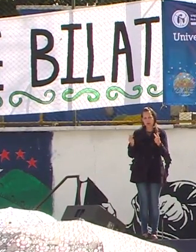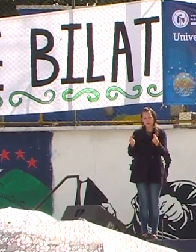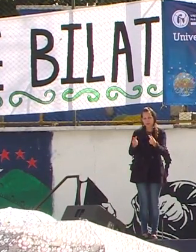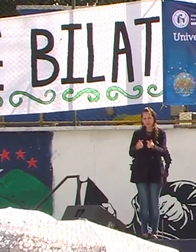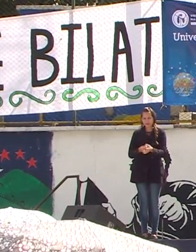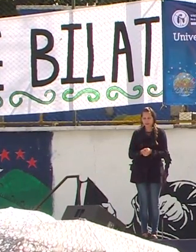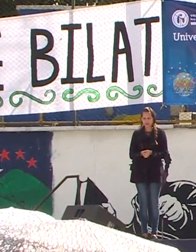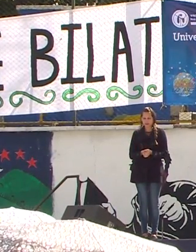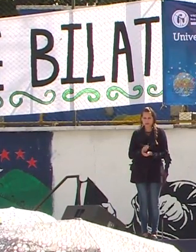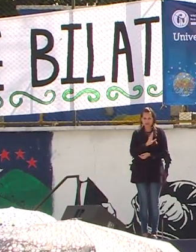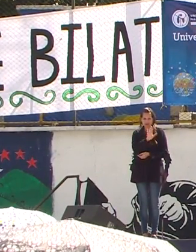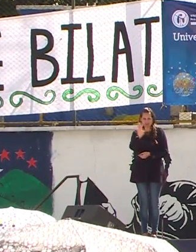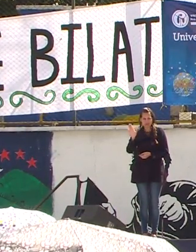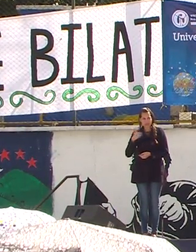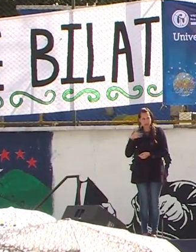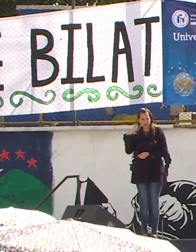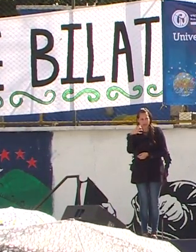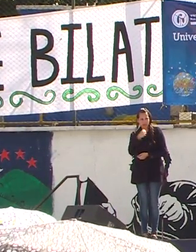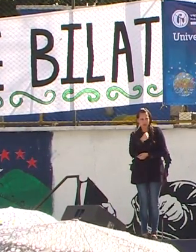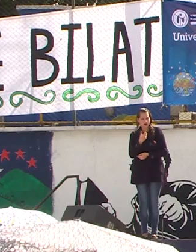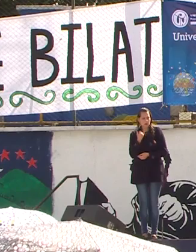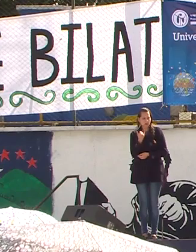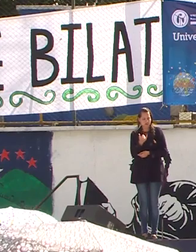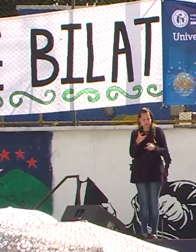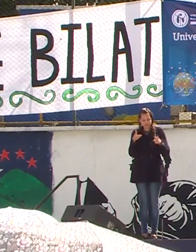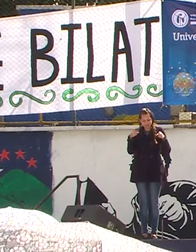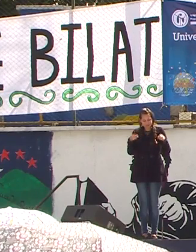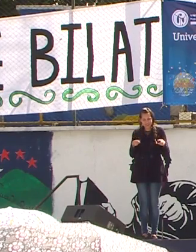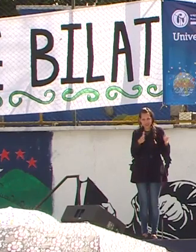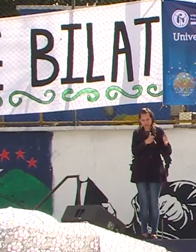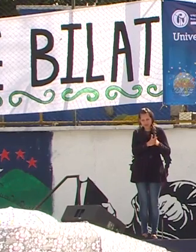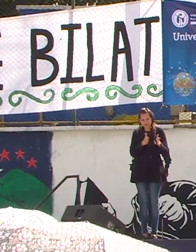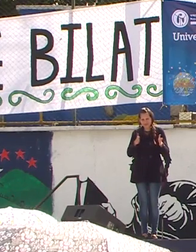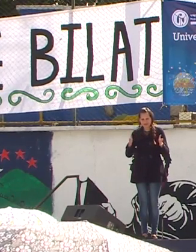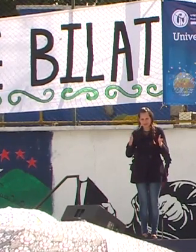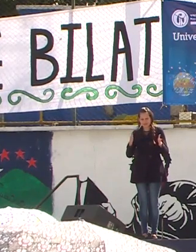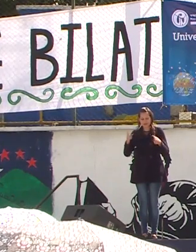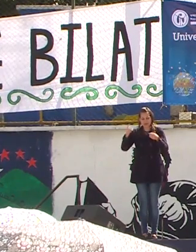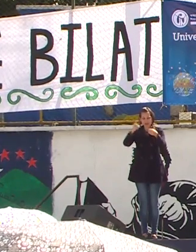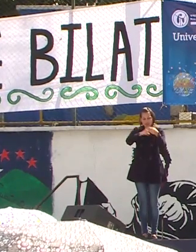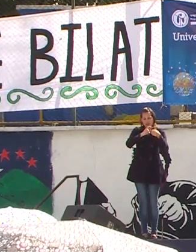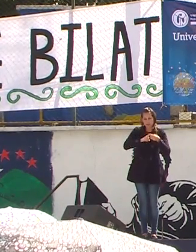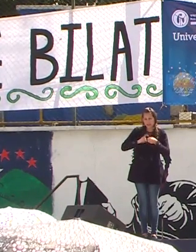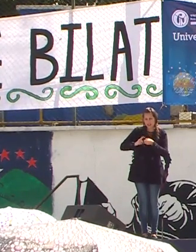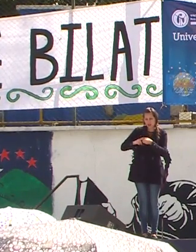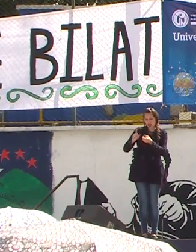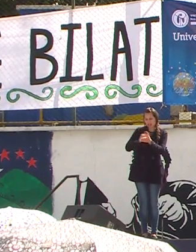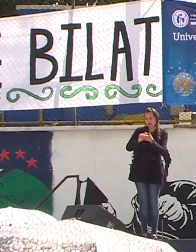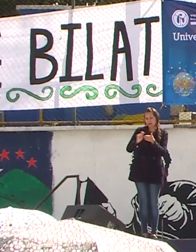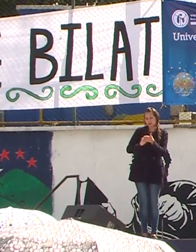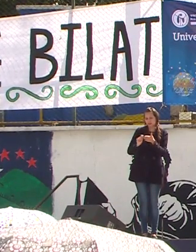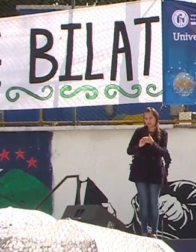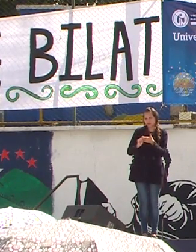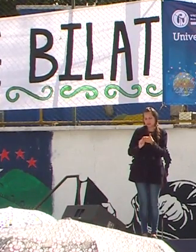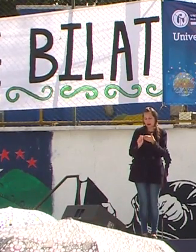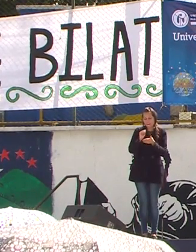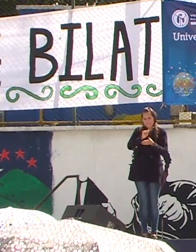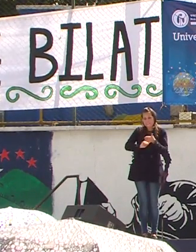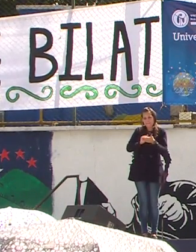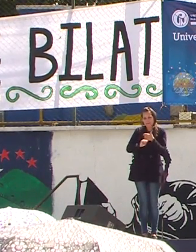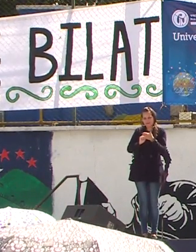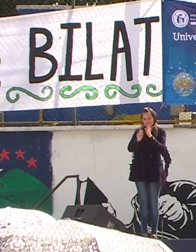Ustedes lo constataron en este periodo con sus matrículas y con la inscripción de